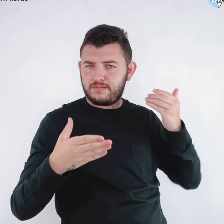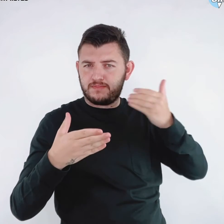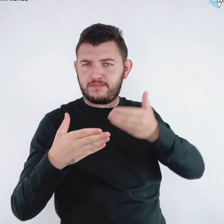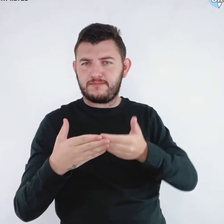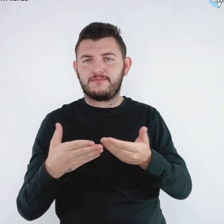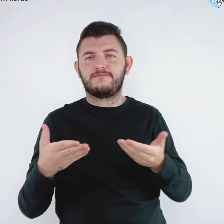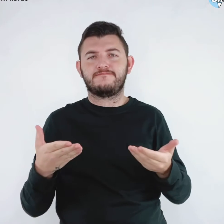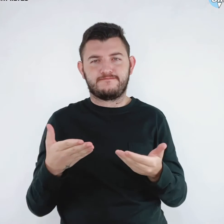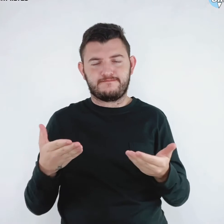Federal de